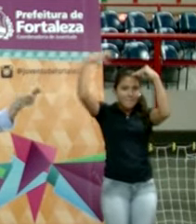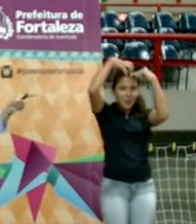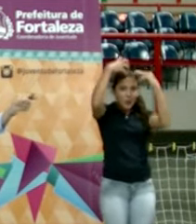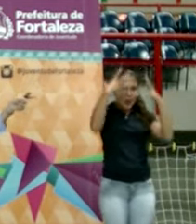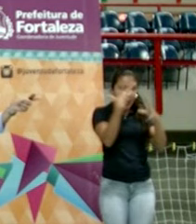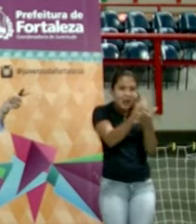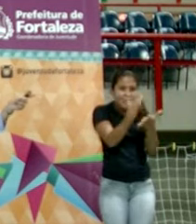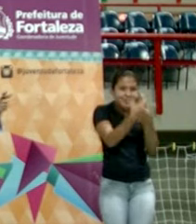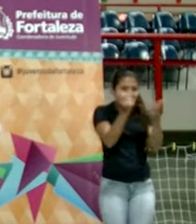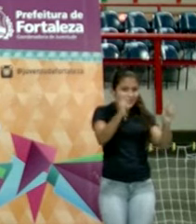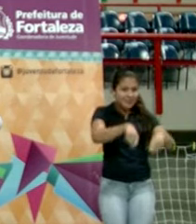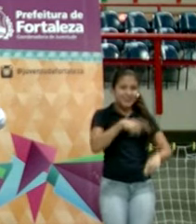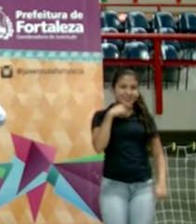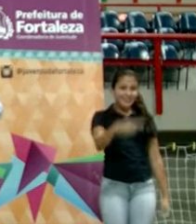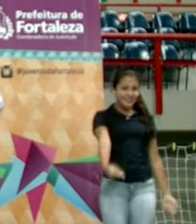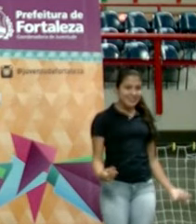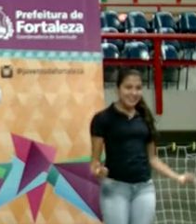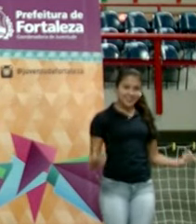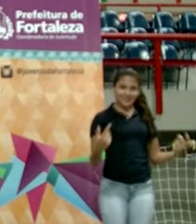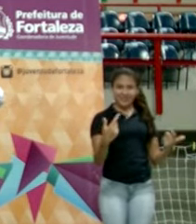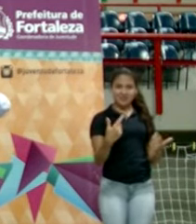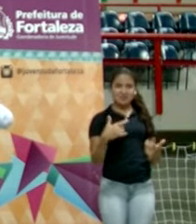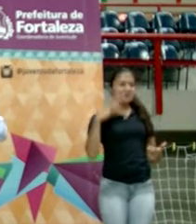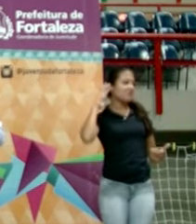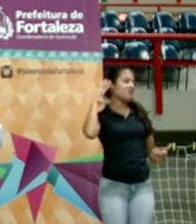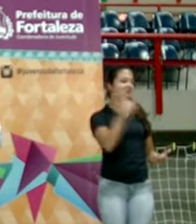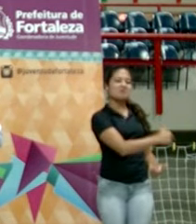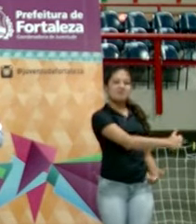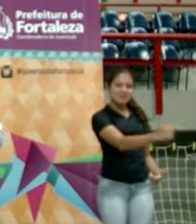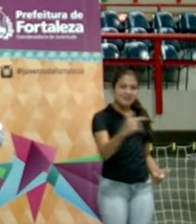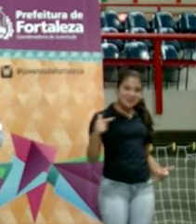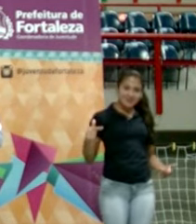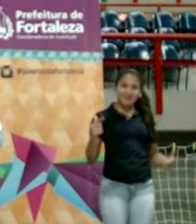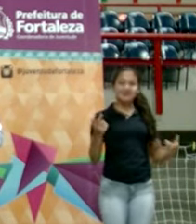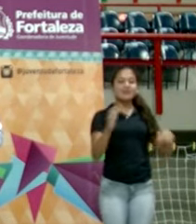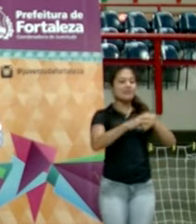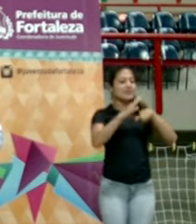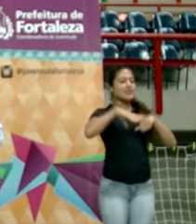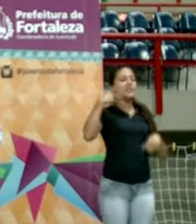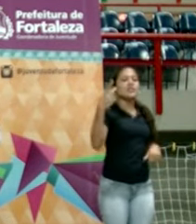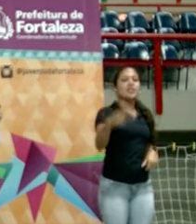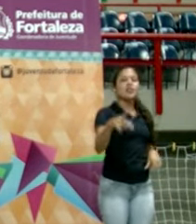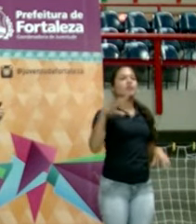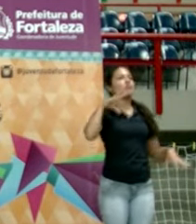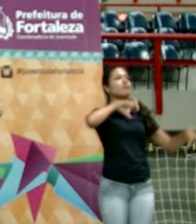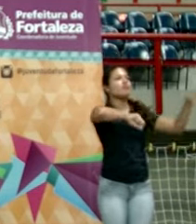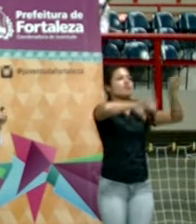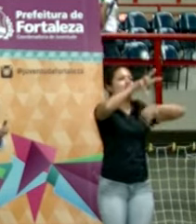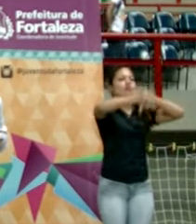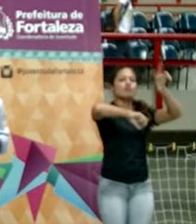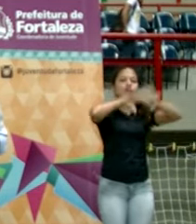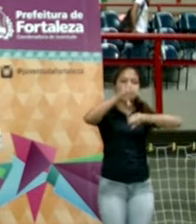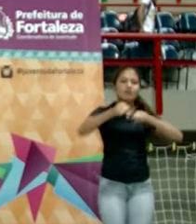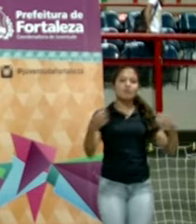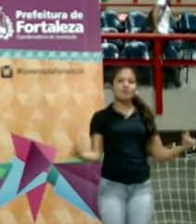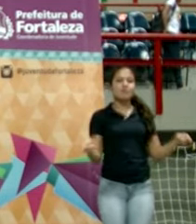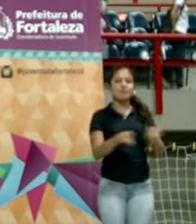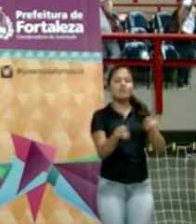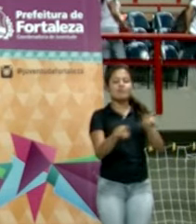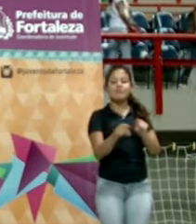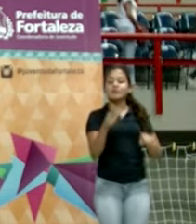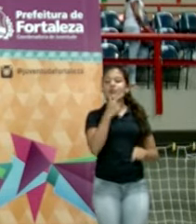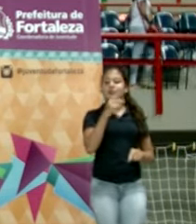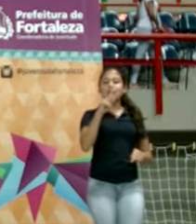Aí você vai, obviamente, buscar esse conhecimento. Tá? E, inclusive, esse pensamento do Platão